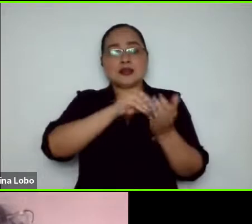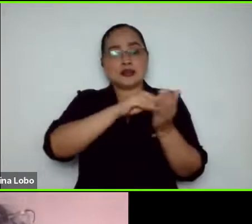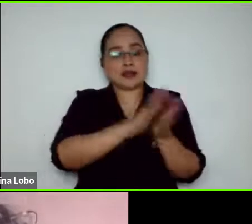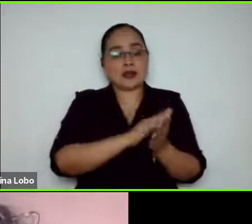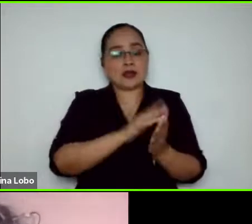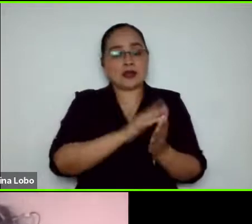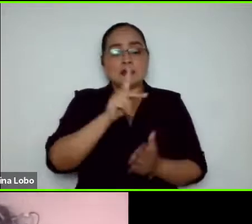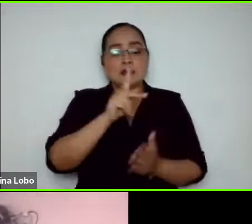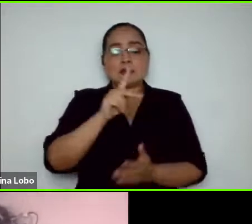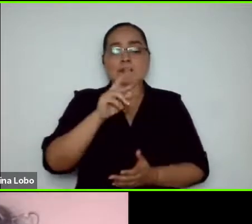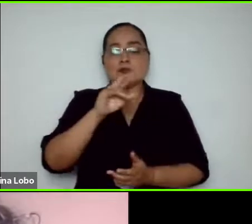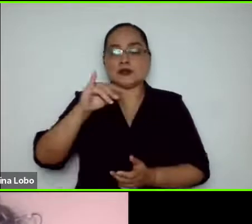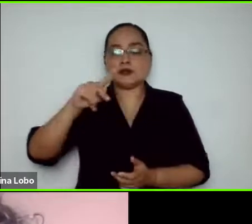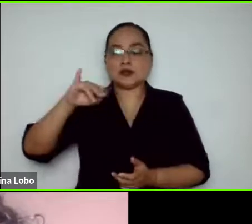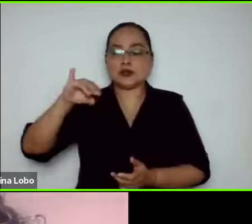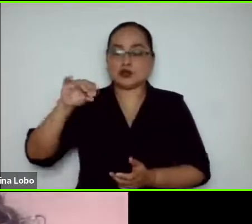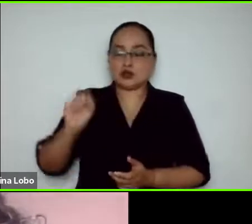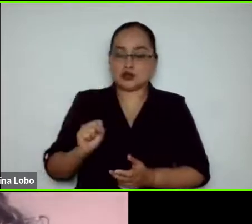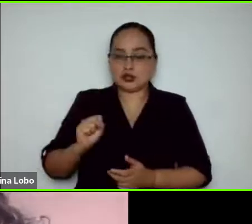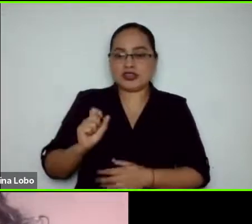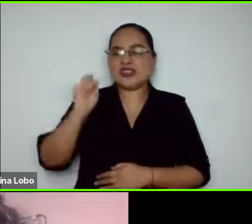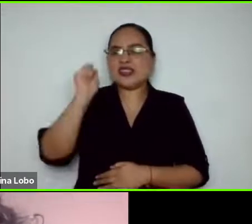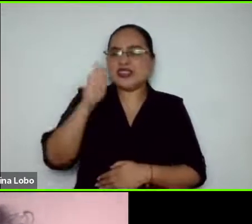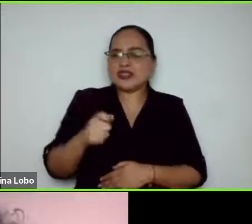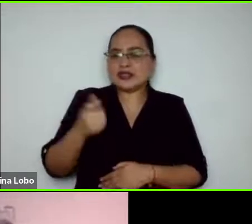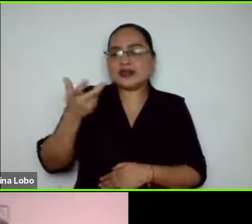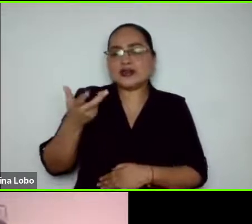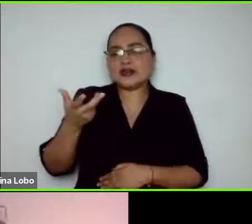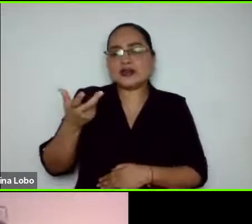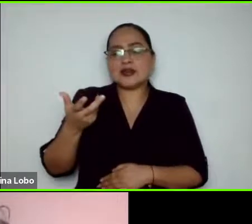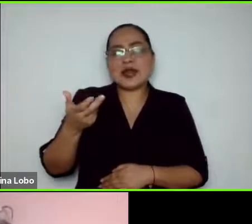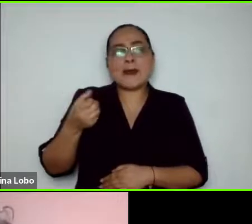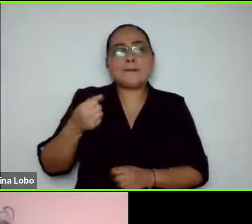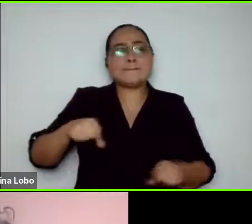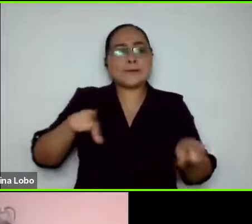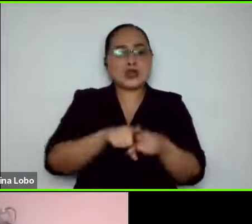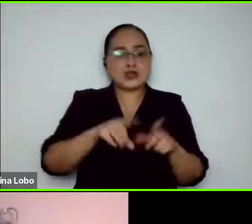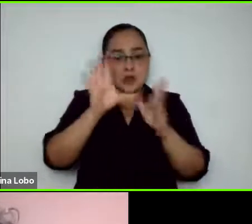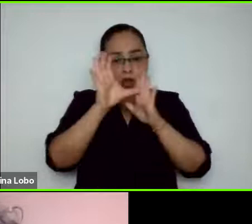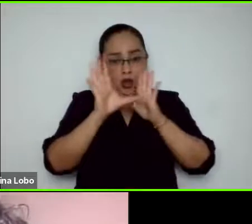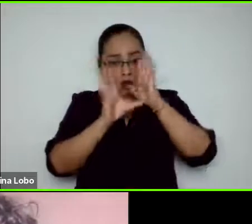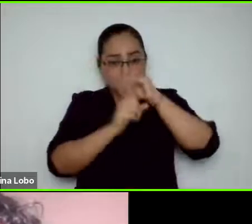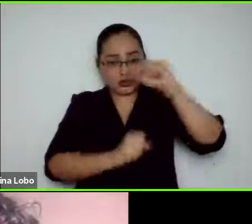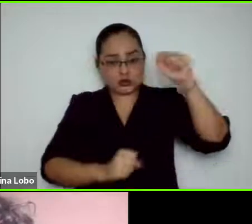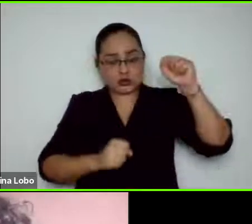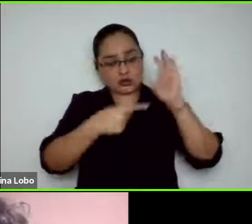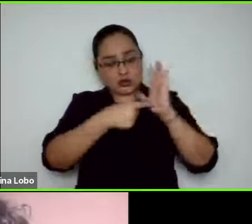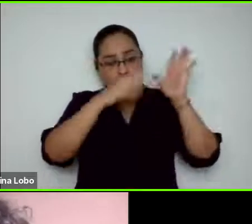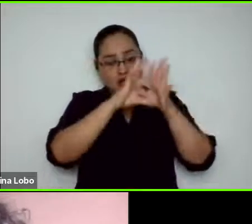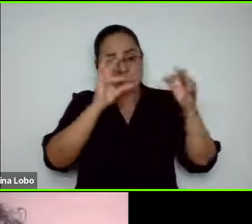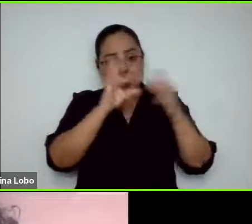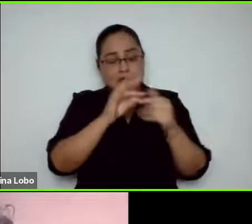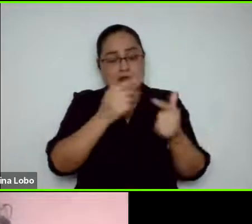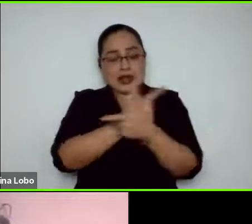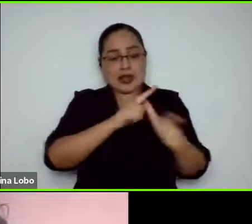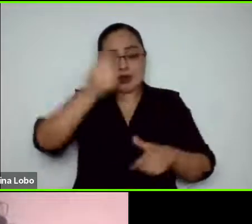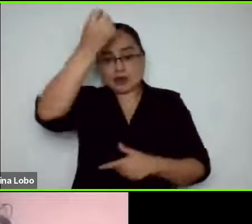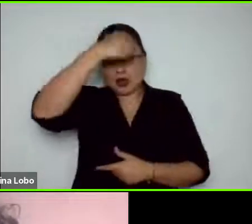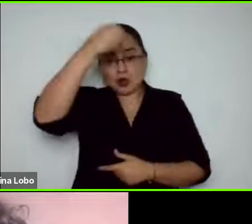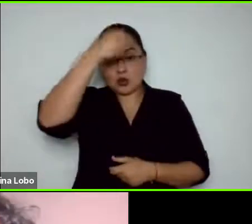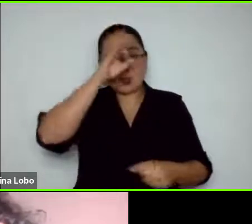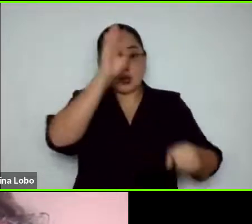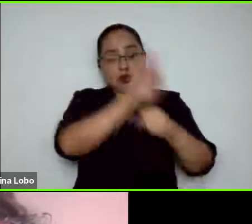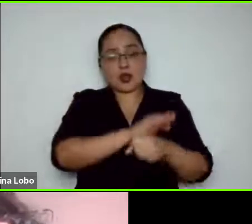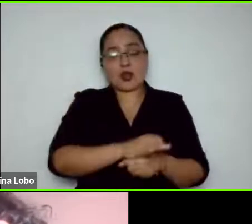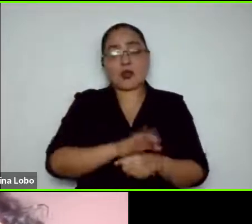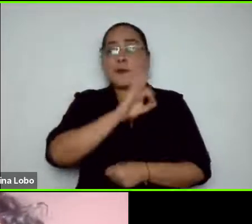principios, de manera de principios. Y eso lo que nos dice es, por ejemplo, la Constitución solo se protege la libertad de expresión y solo puede ser